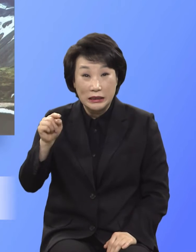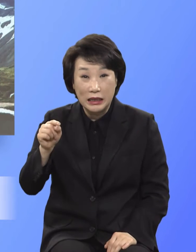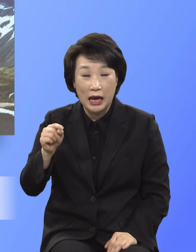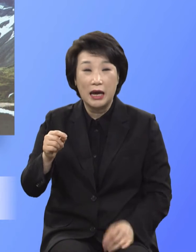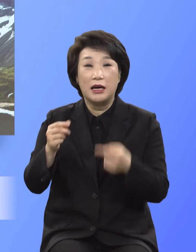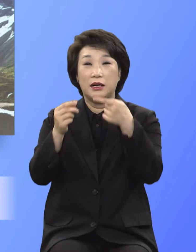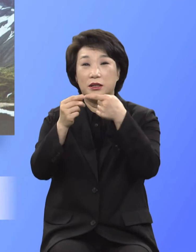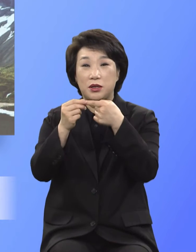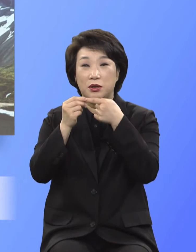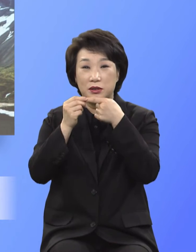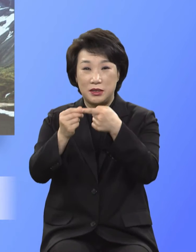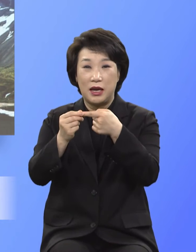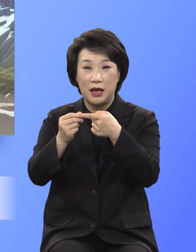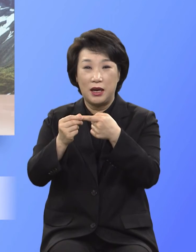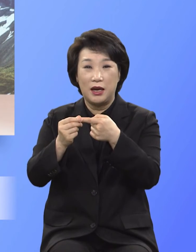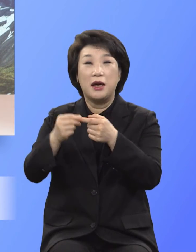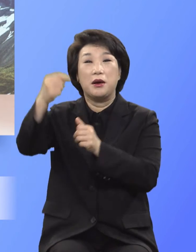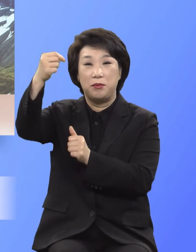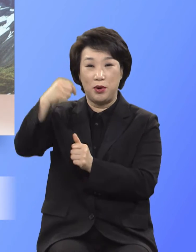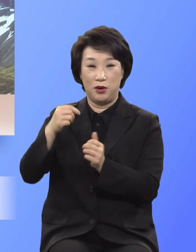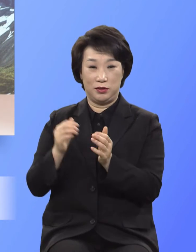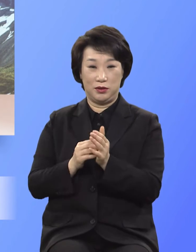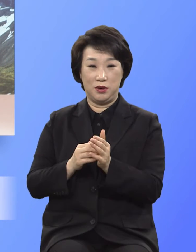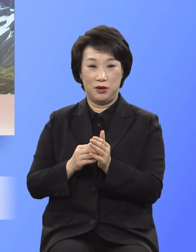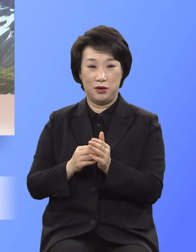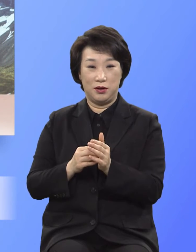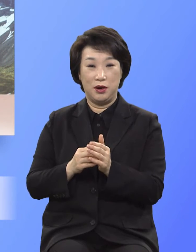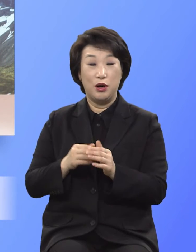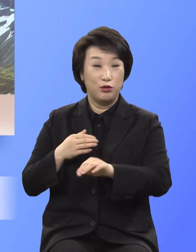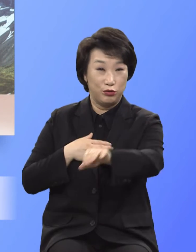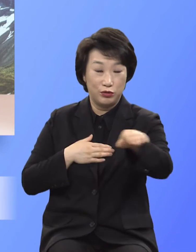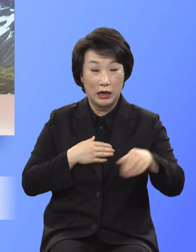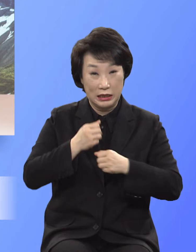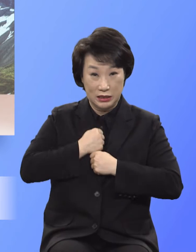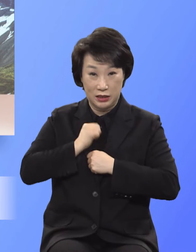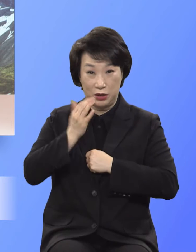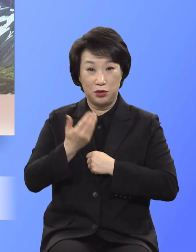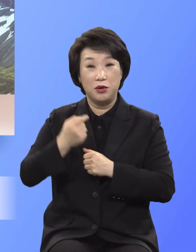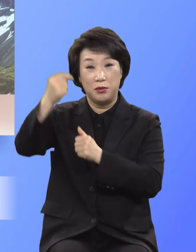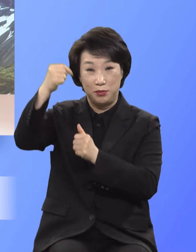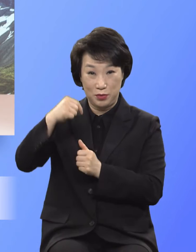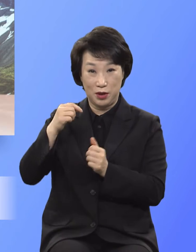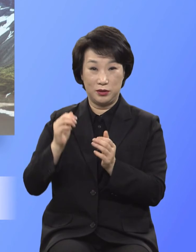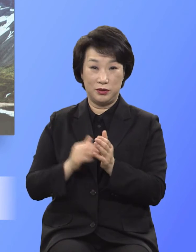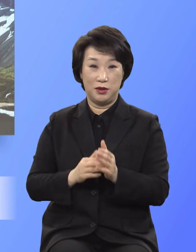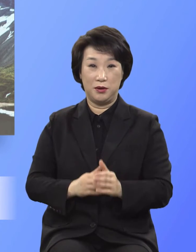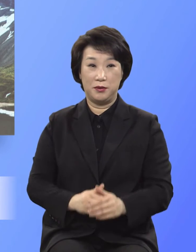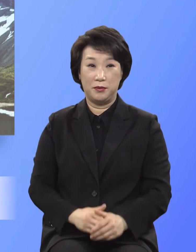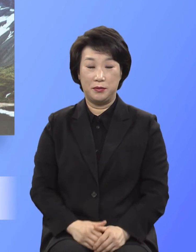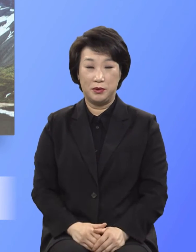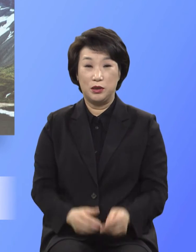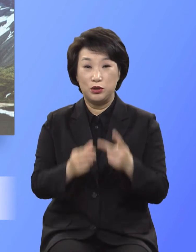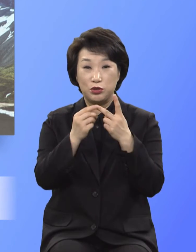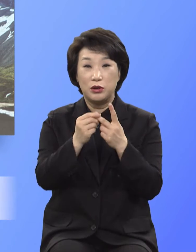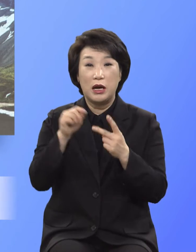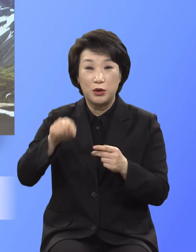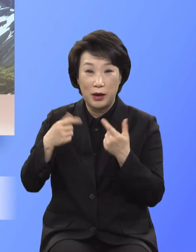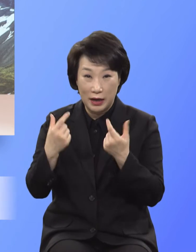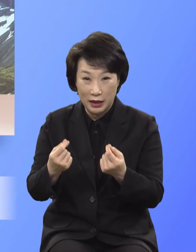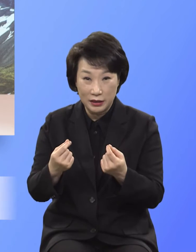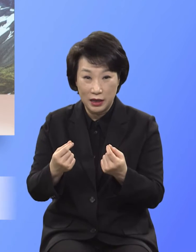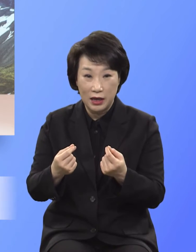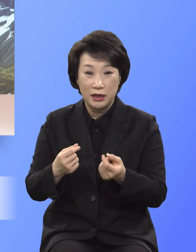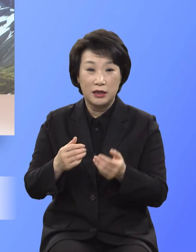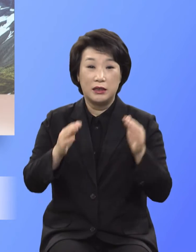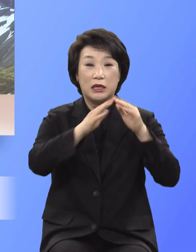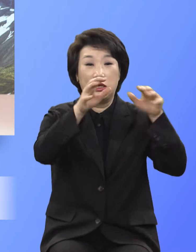이것이 첫째 되는 계명이에요. 우리가 지켜야 할 계명이다. 둘째는 이와